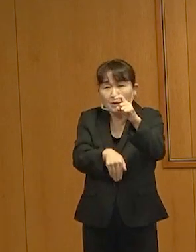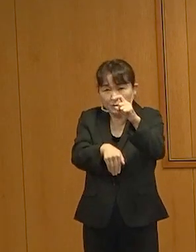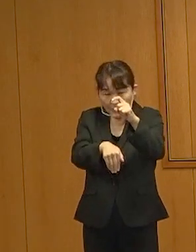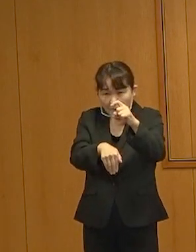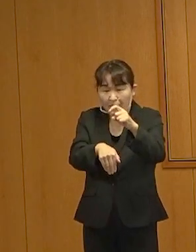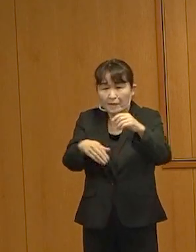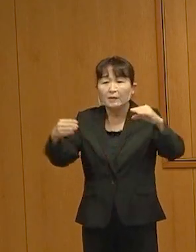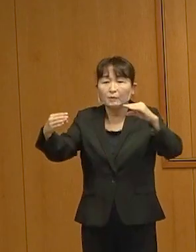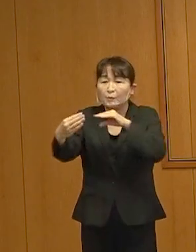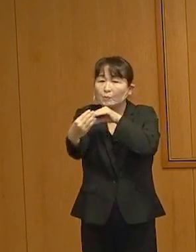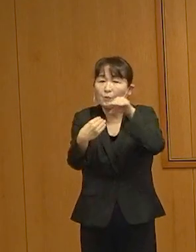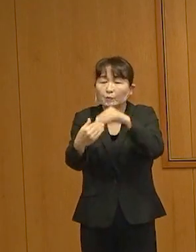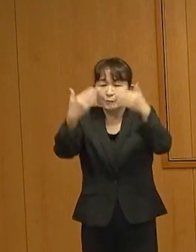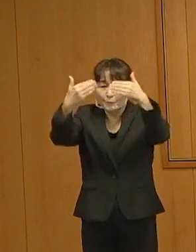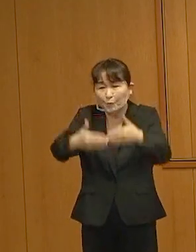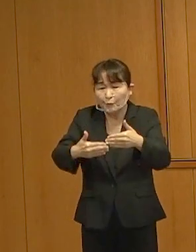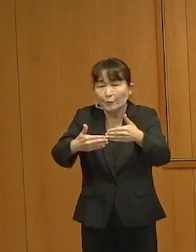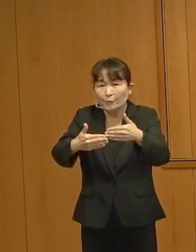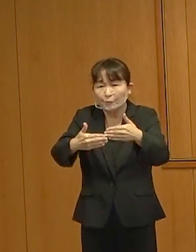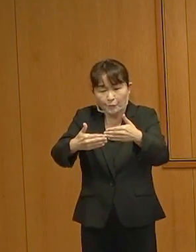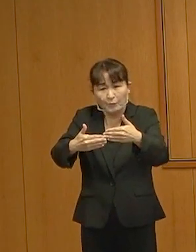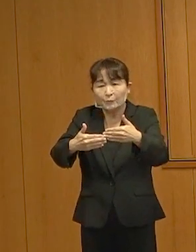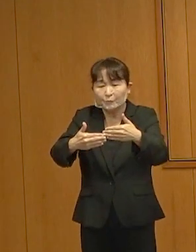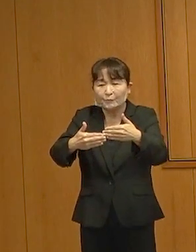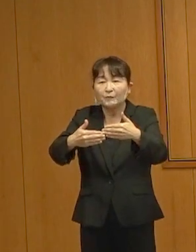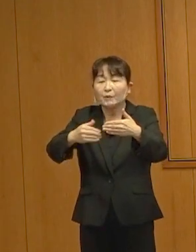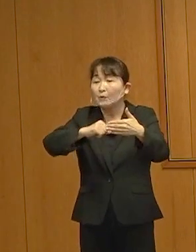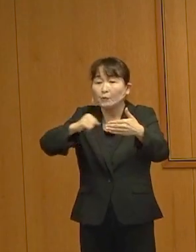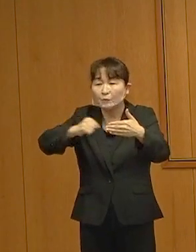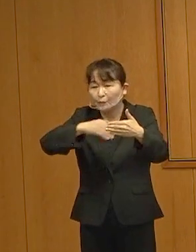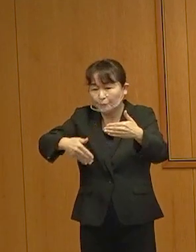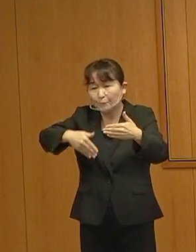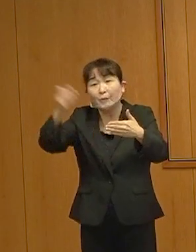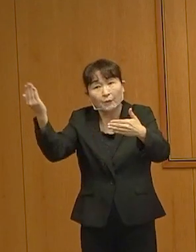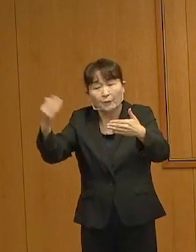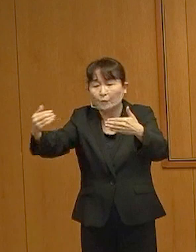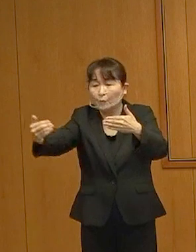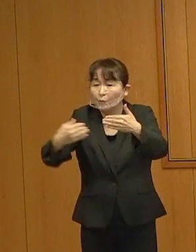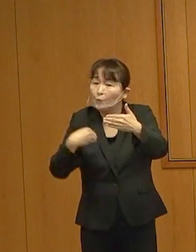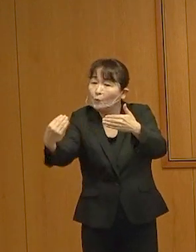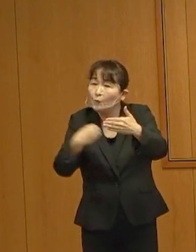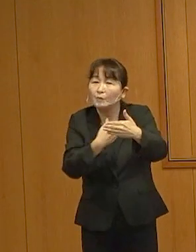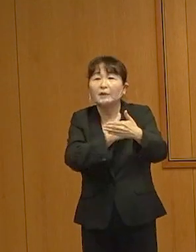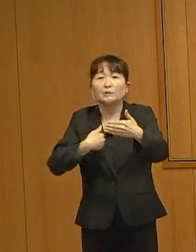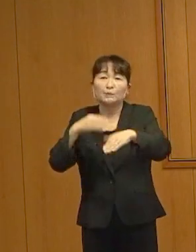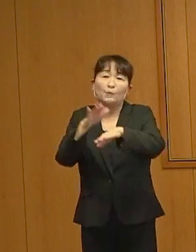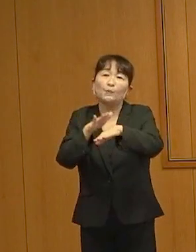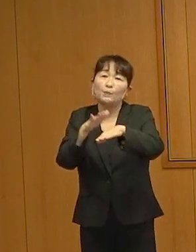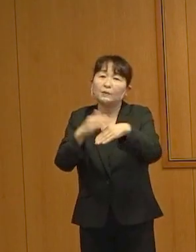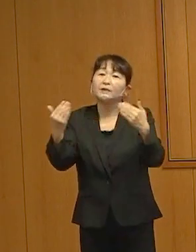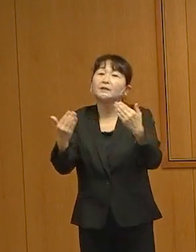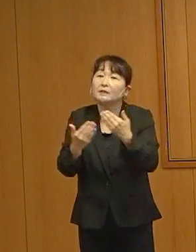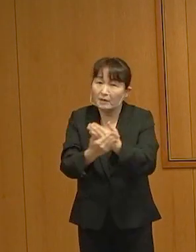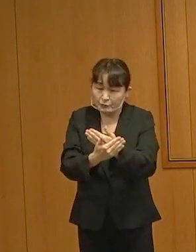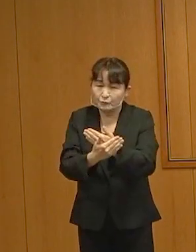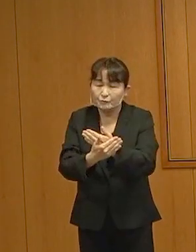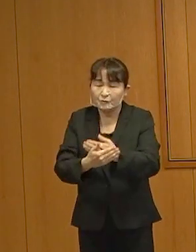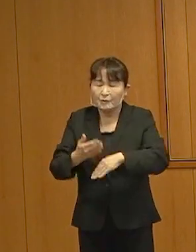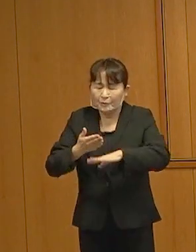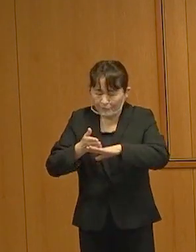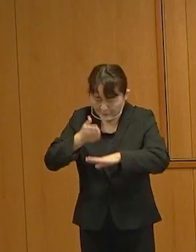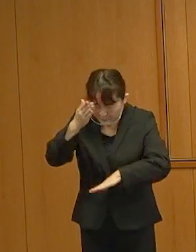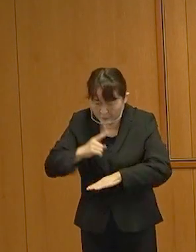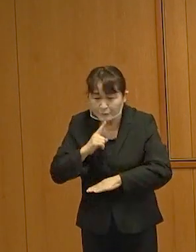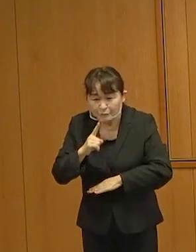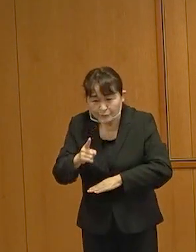止めを解除されまして、片側交互通行の予定となっております。深く感謝申し上げた